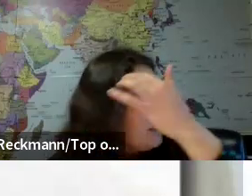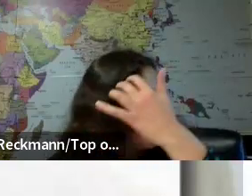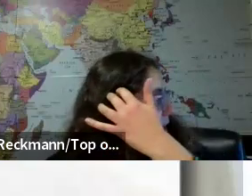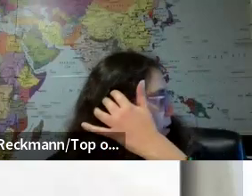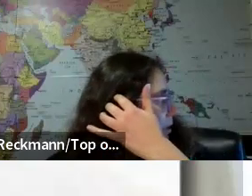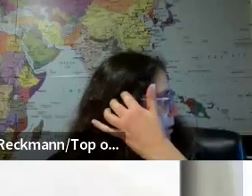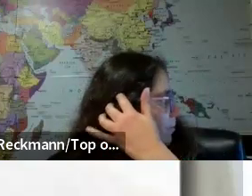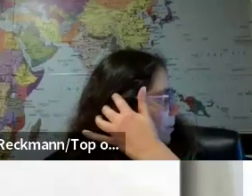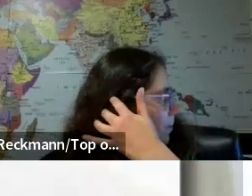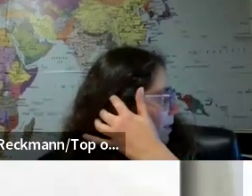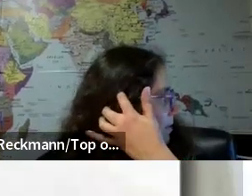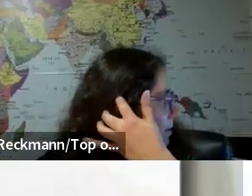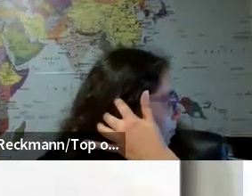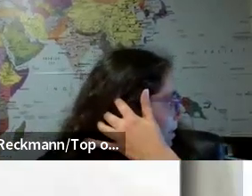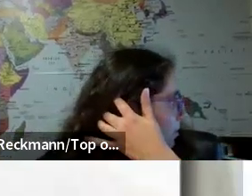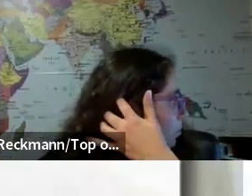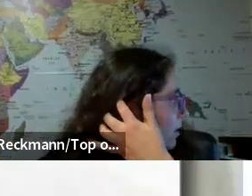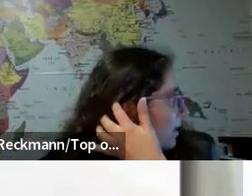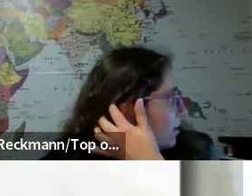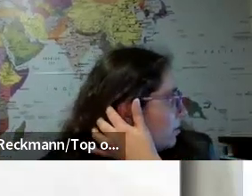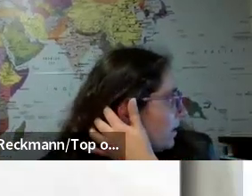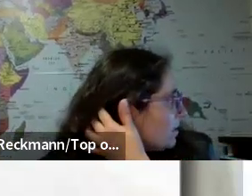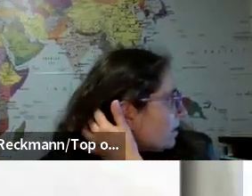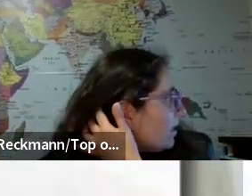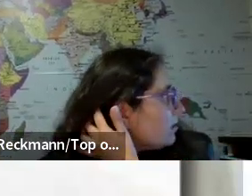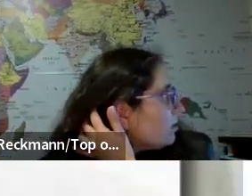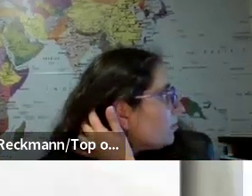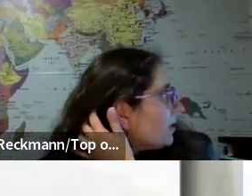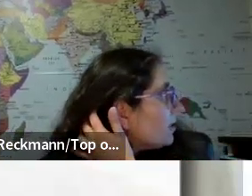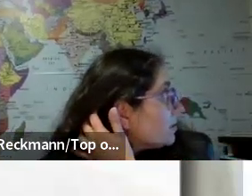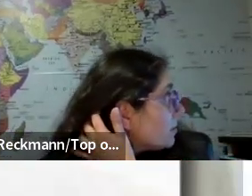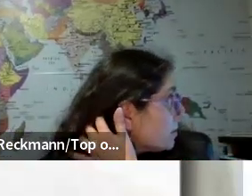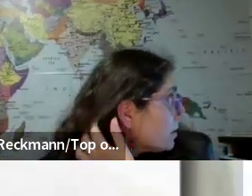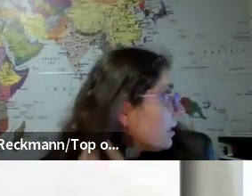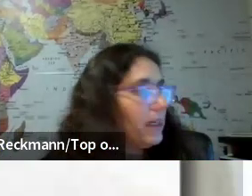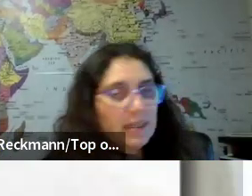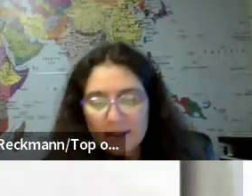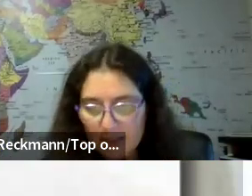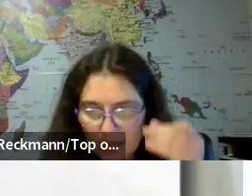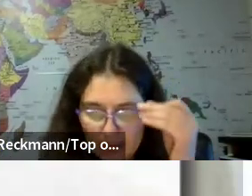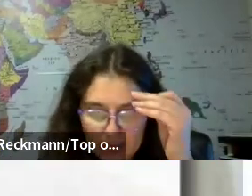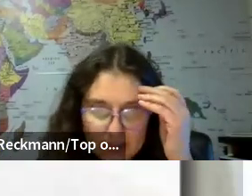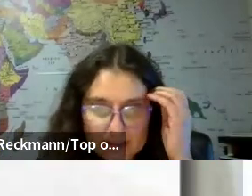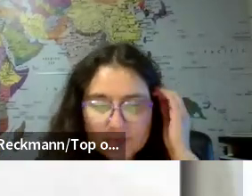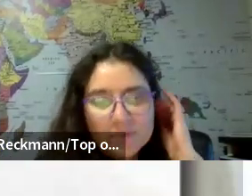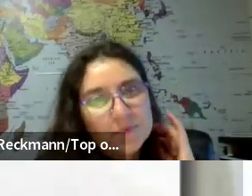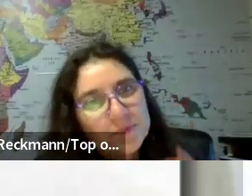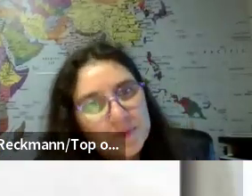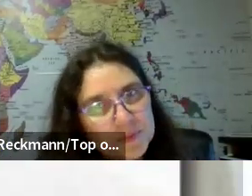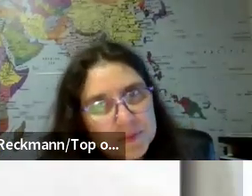Ya, Victoria, cuéntame, parte tú y el resto va señalando después qué quiere agregar.